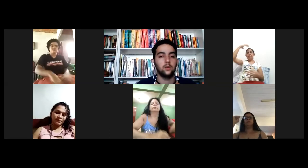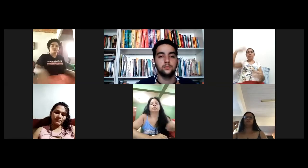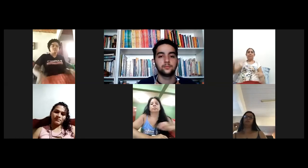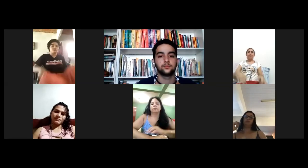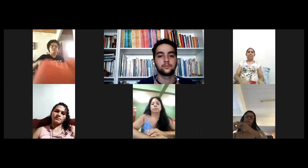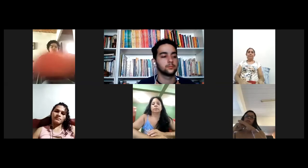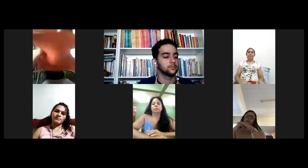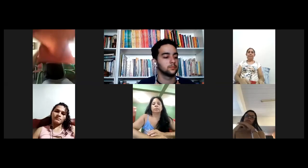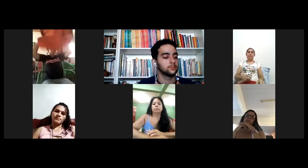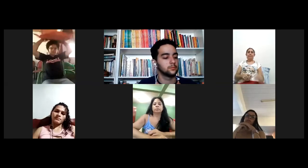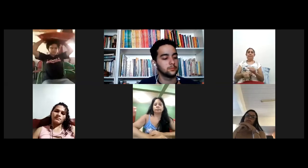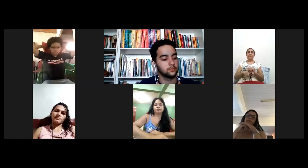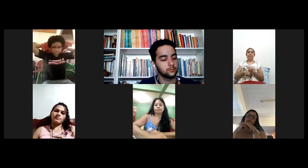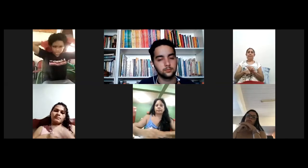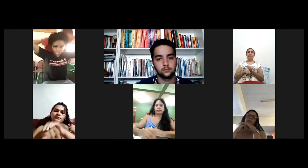Caracol.